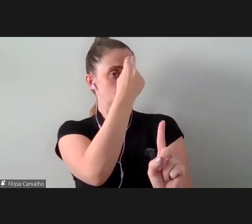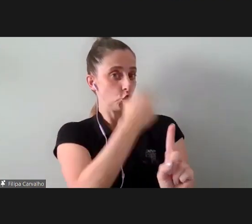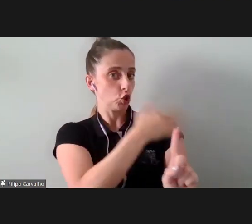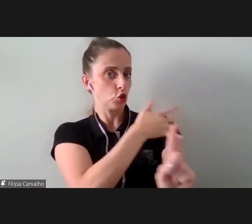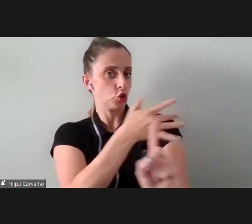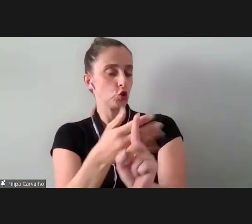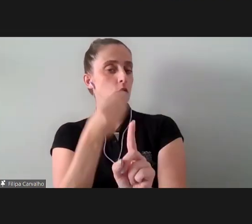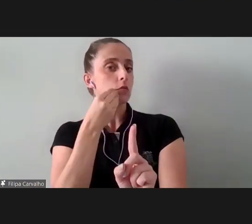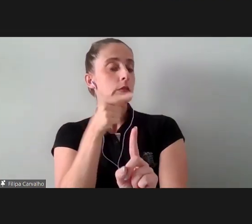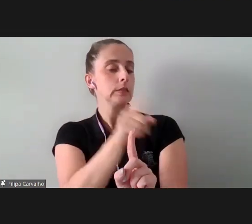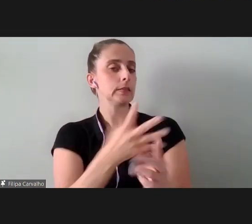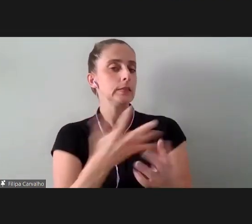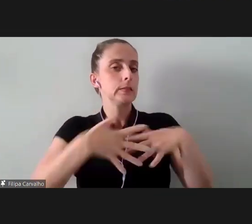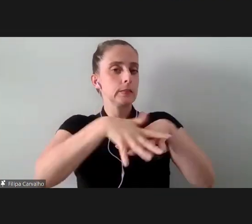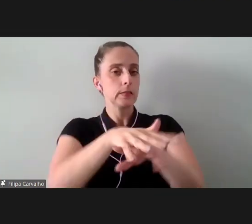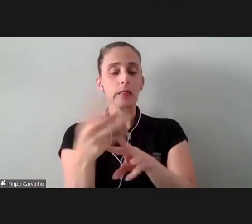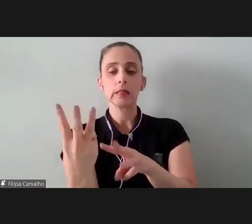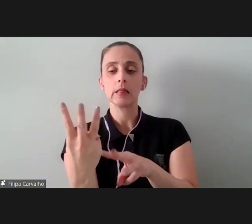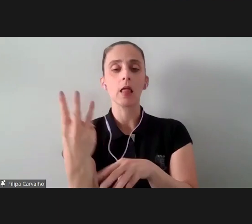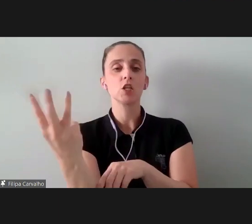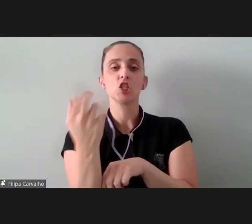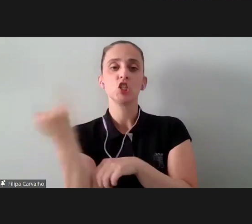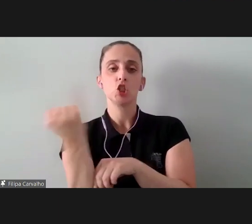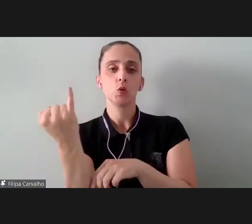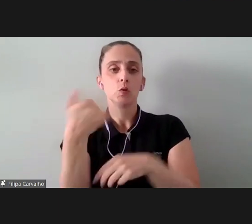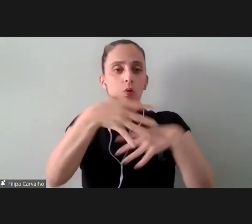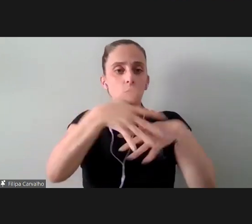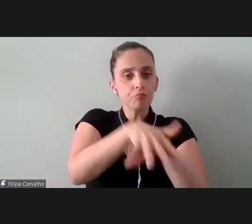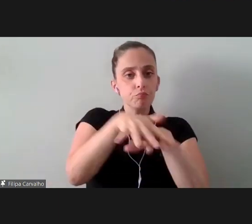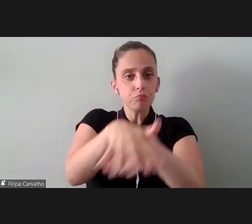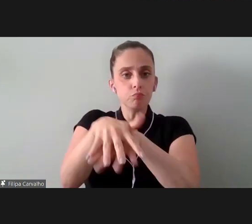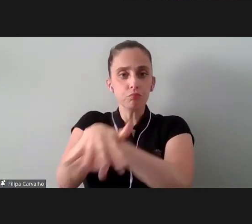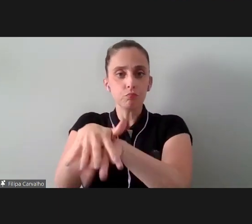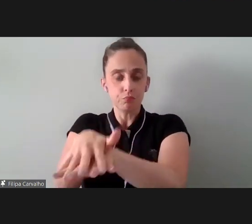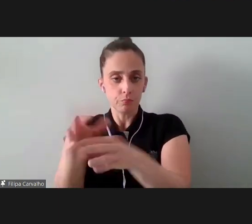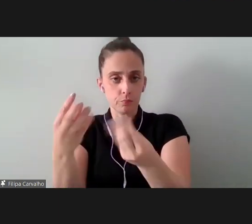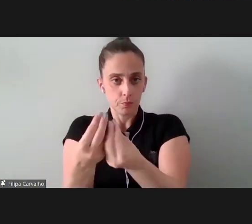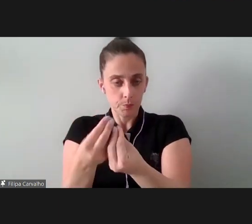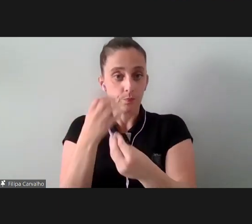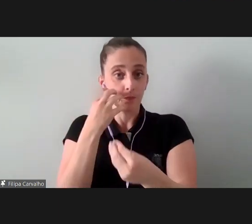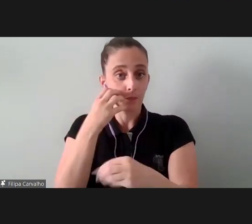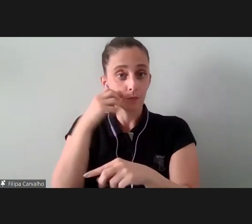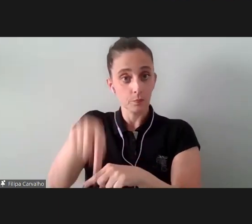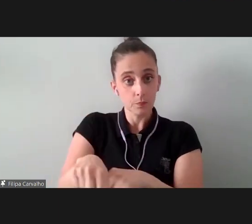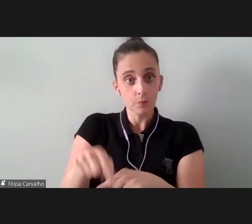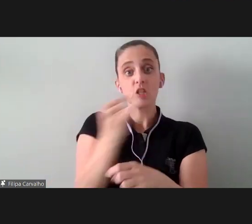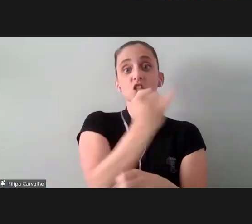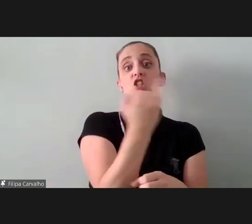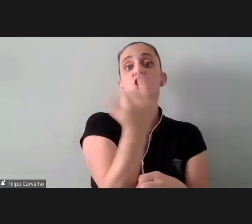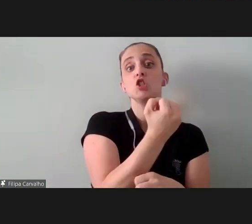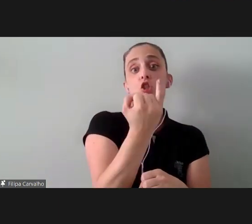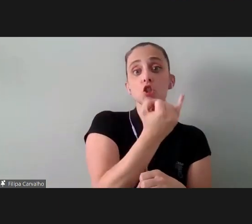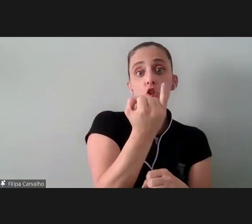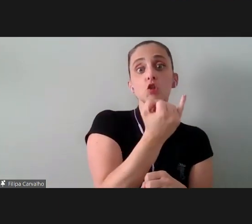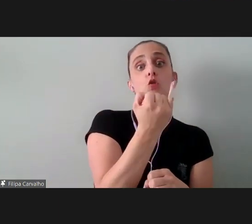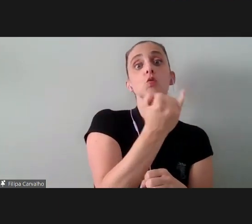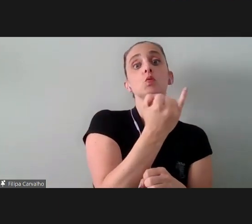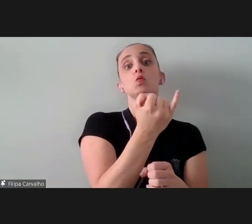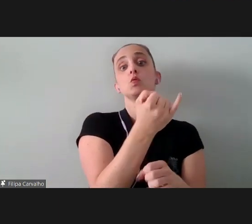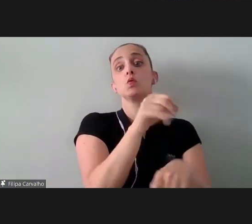da fusão de três instituições públicas angolanas, que eram o Instituto de Formação de Finanças